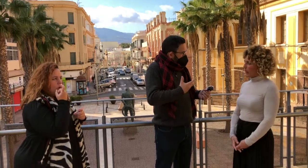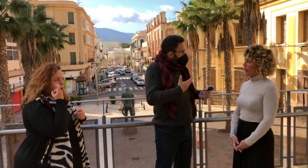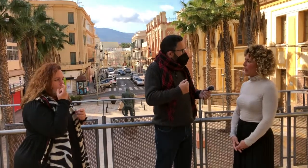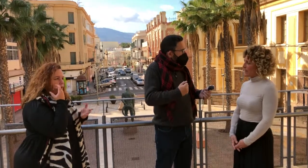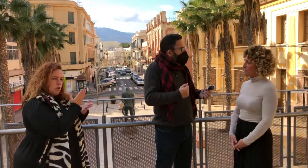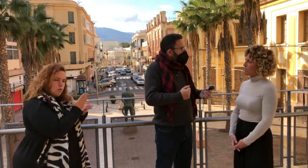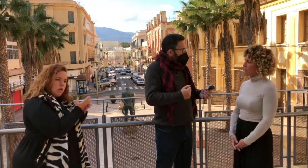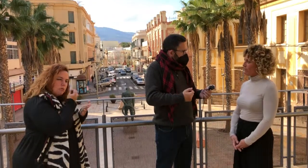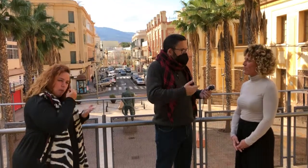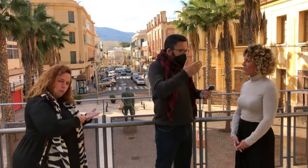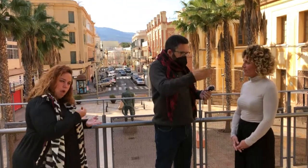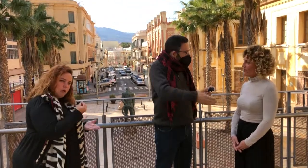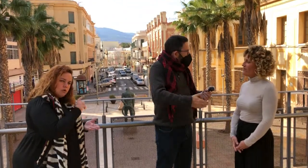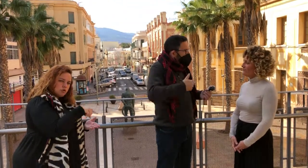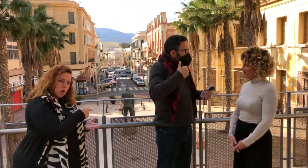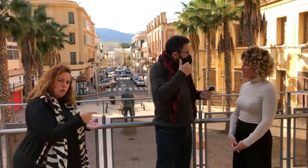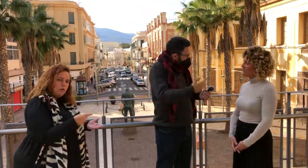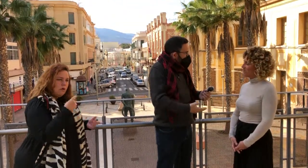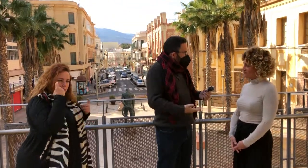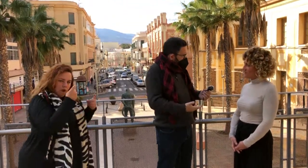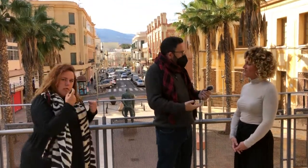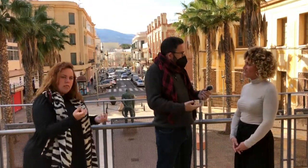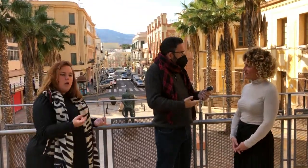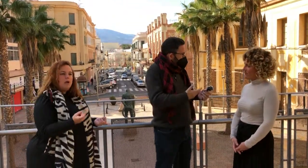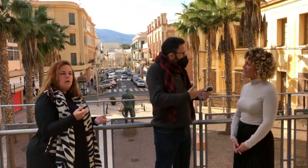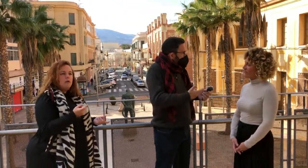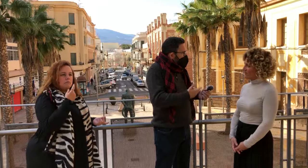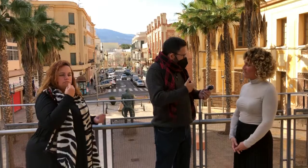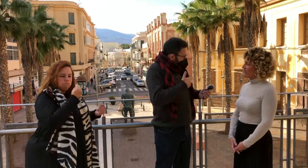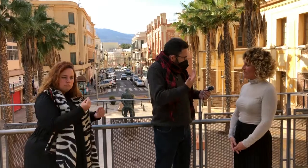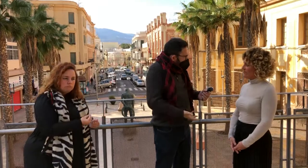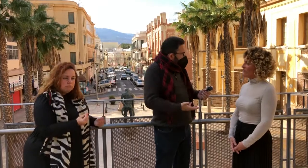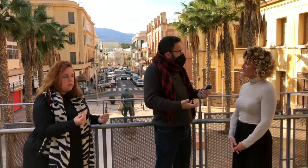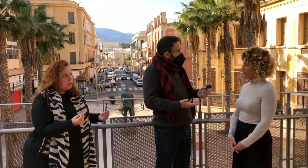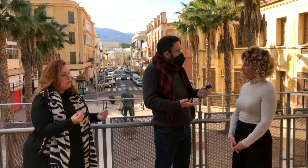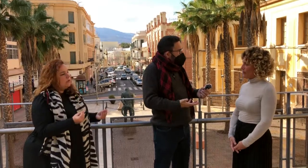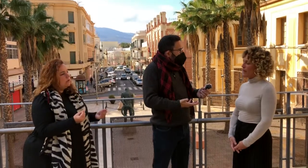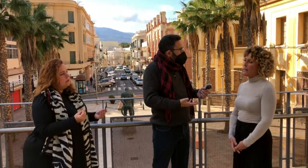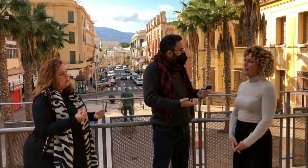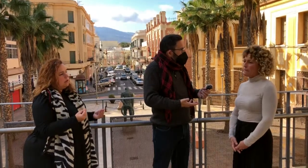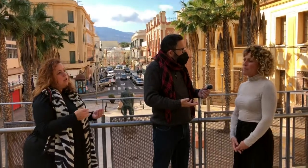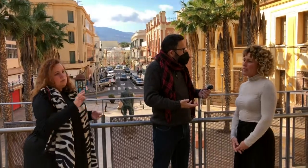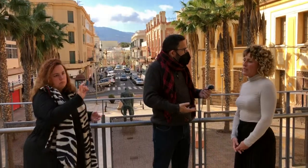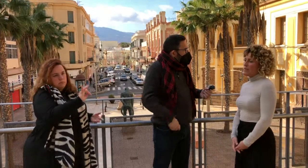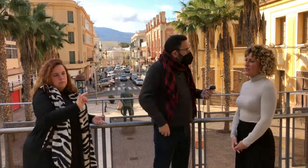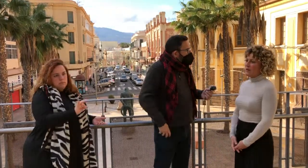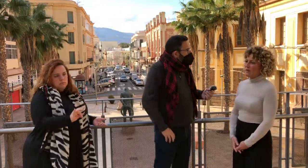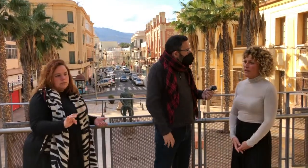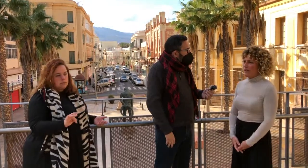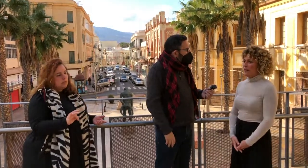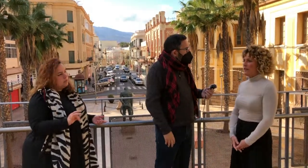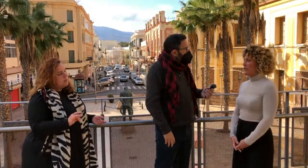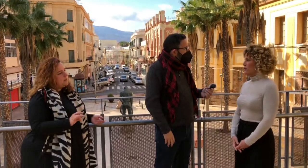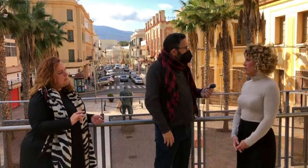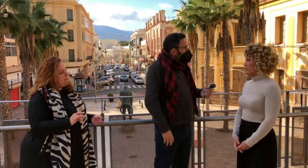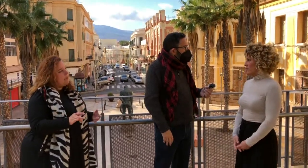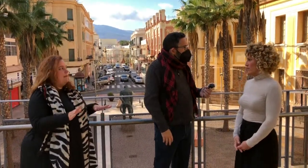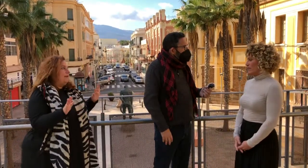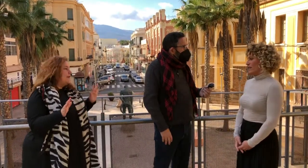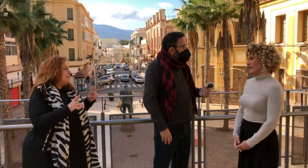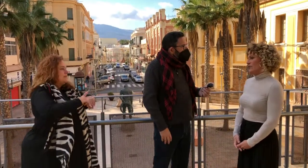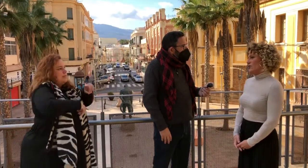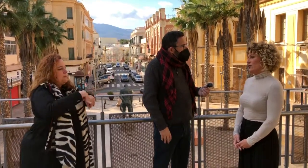son gente que tú dices, lo ves, que se esfuerzan, es que merece la pena, o sea, merece la pena, ¿no? Es lo que... Merece la pena, a ver, hay de todo,